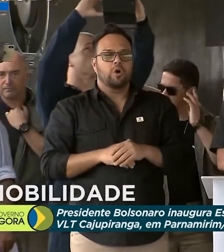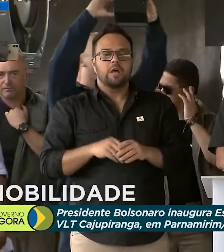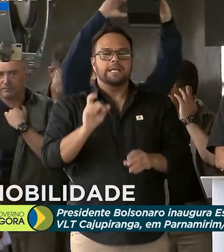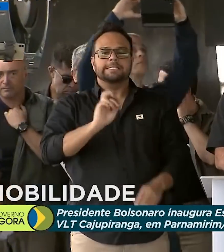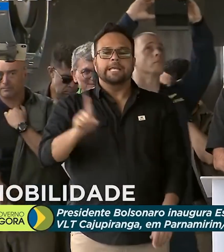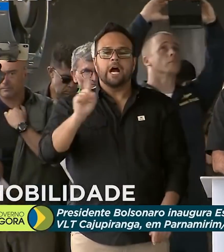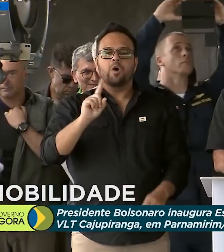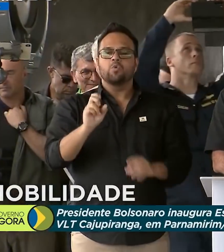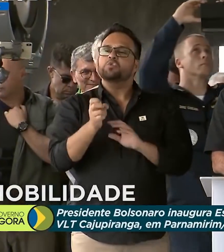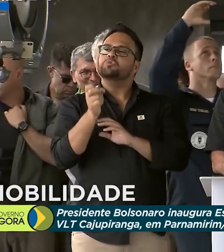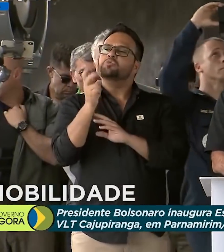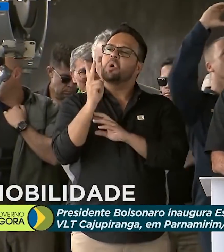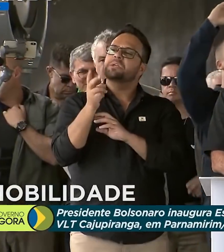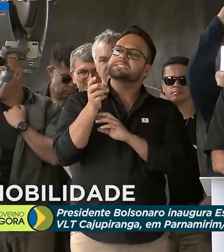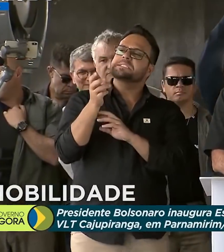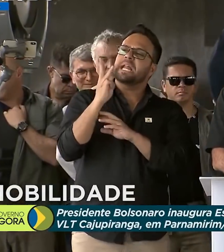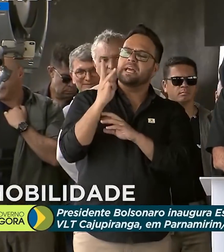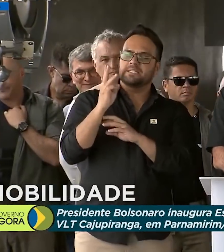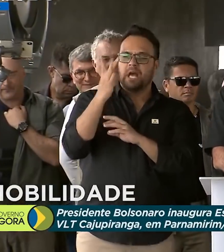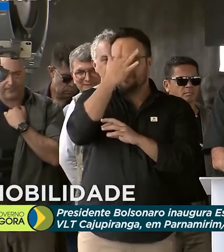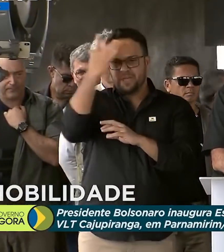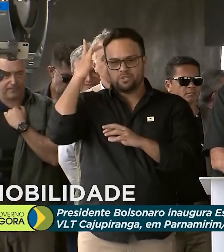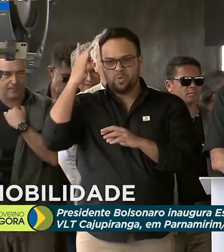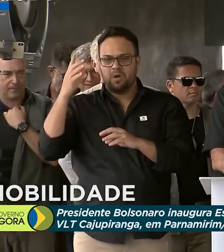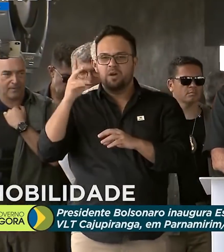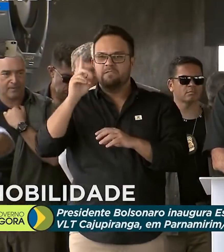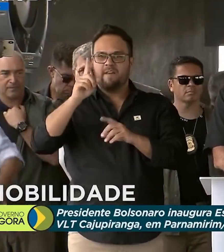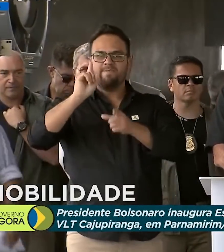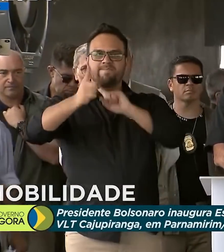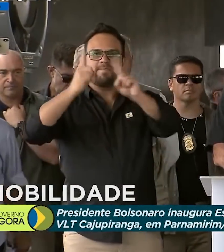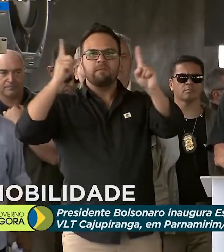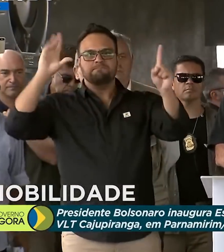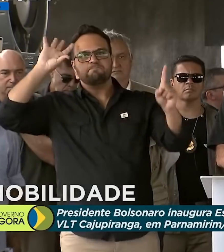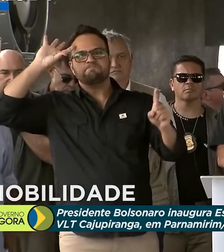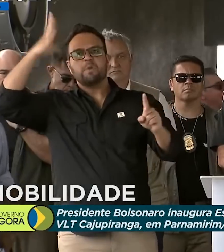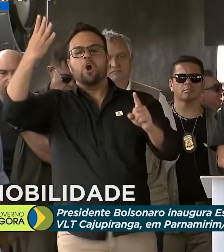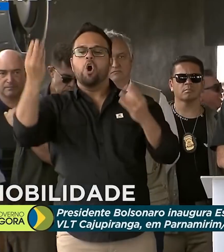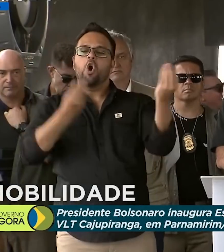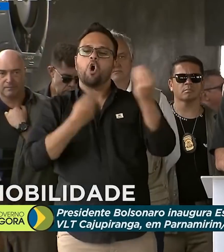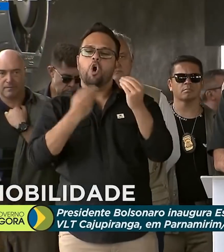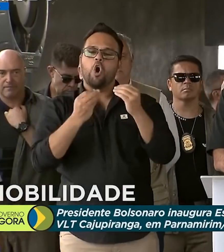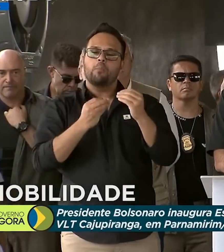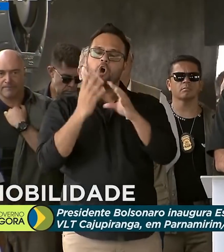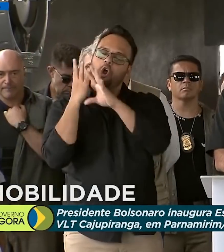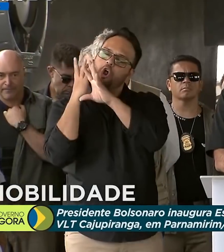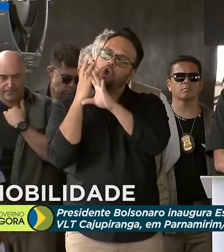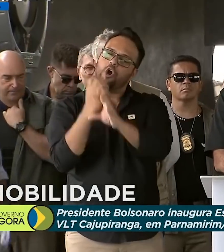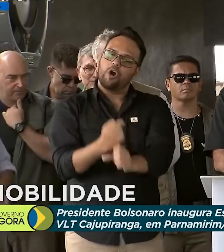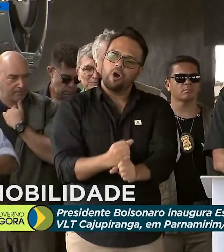Não serão dois ou três que decidirão como serão contados esses votos.